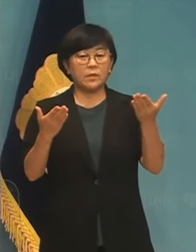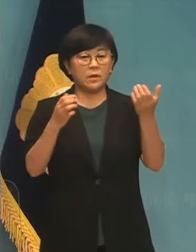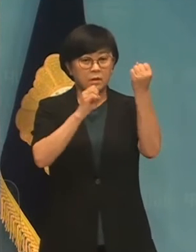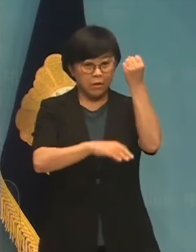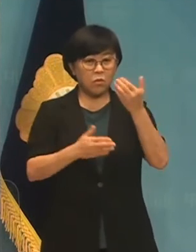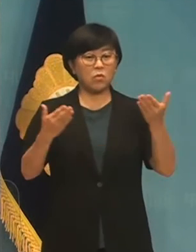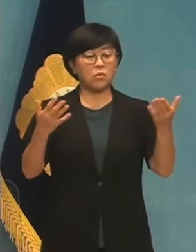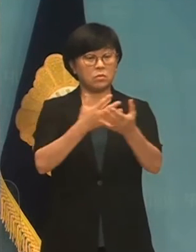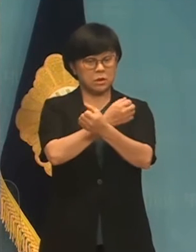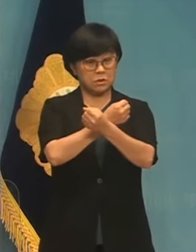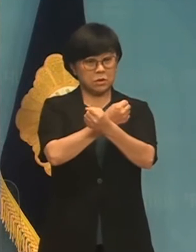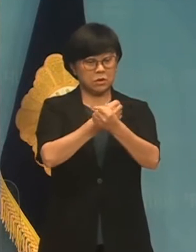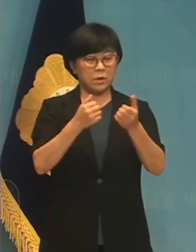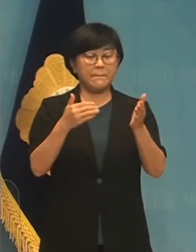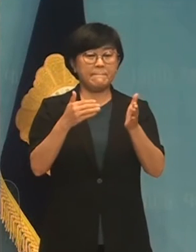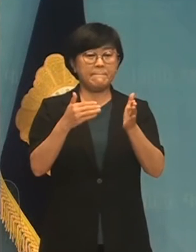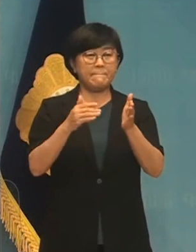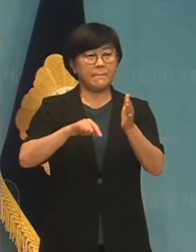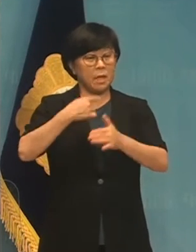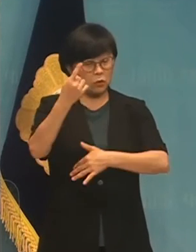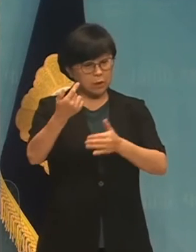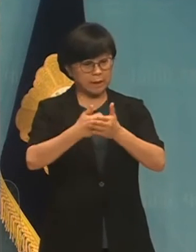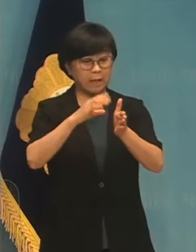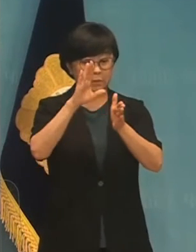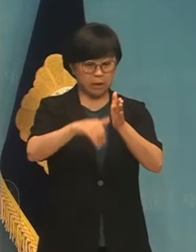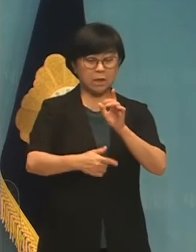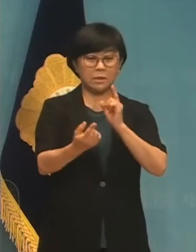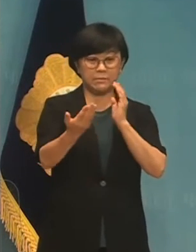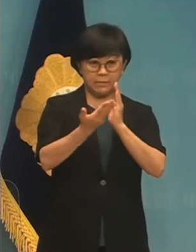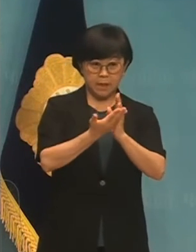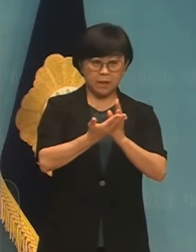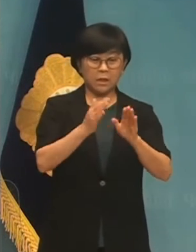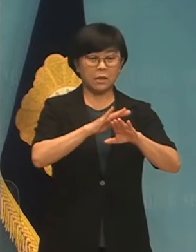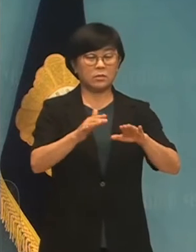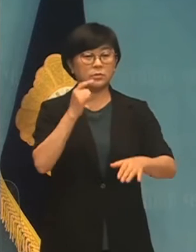근로기준을 붙여넣는다고 다음 시대를 대비할 수는 없습니다.